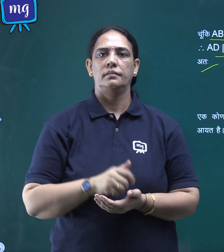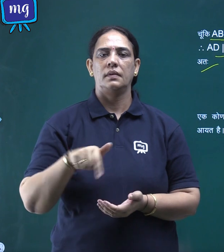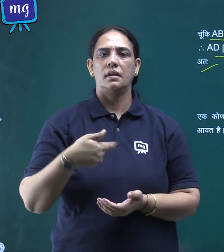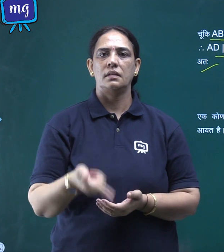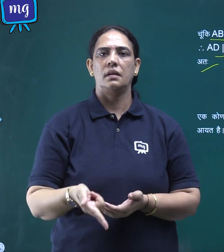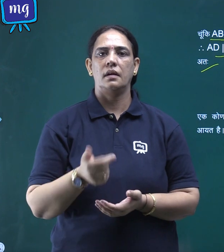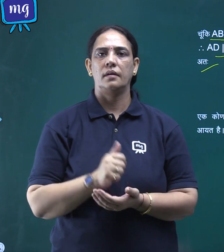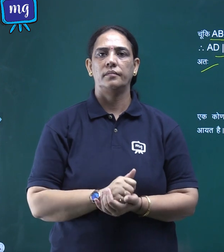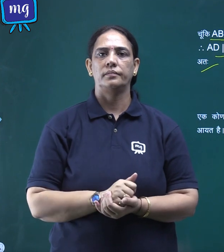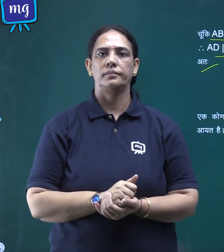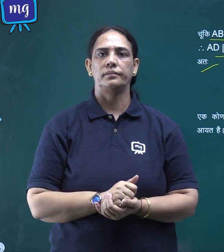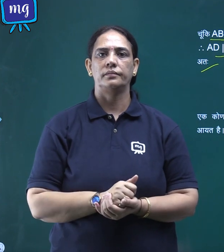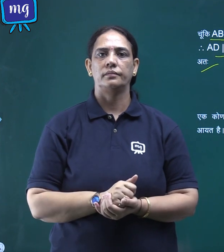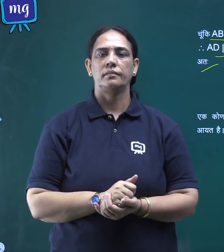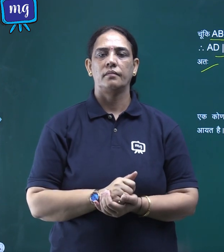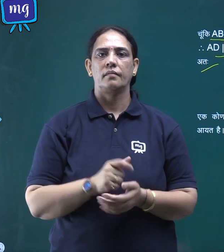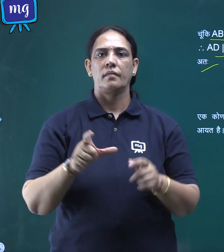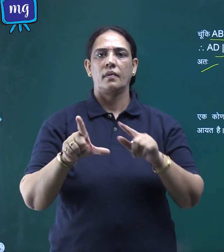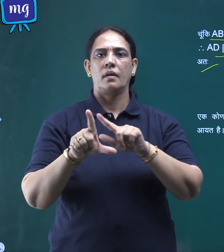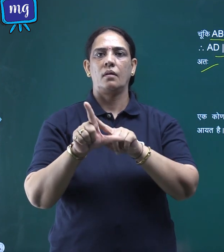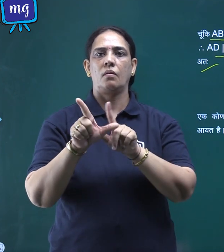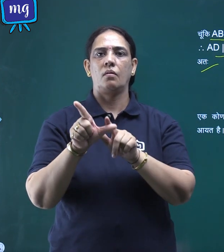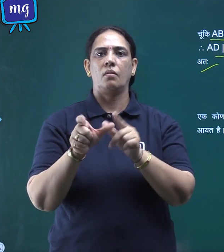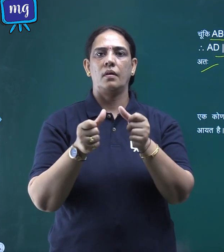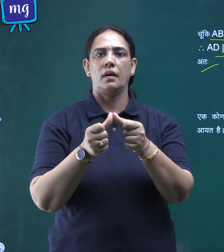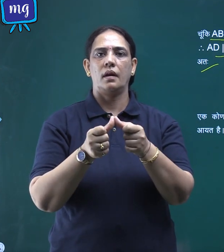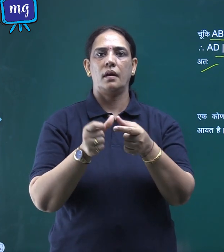अतः कोण ए प्लस कोण बी